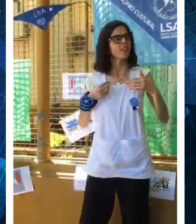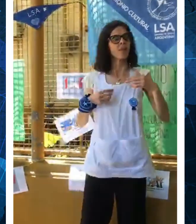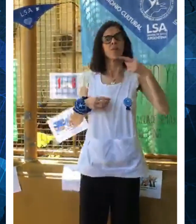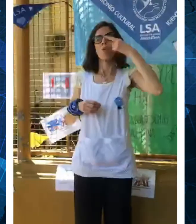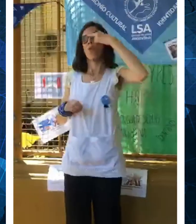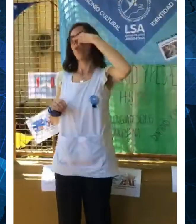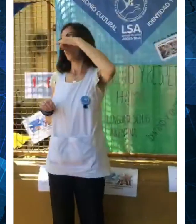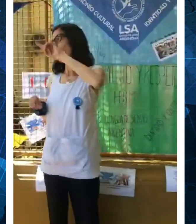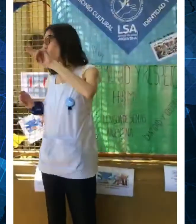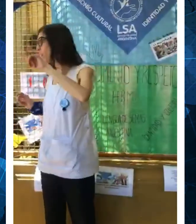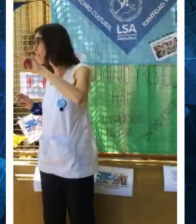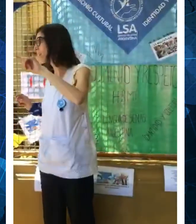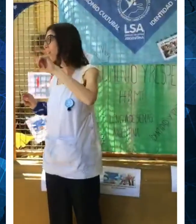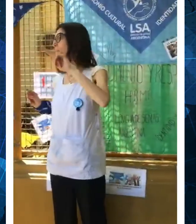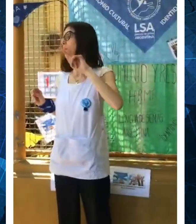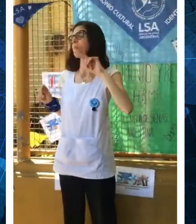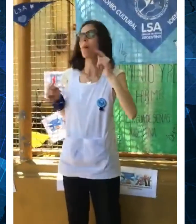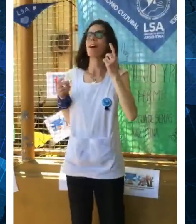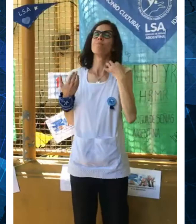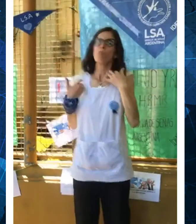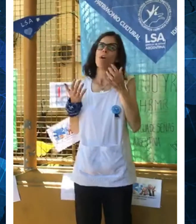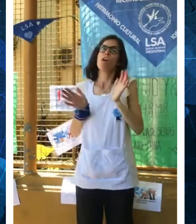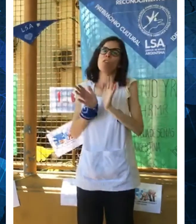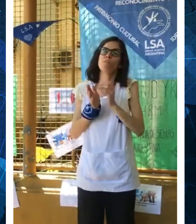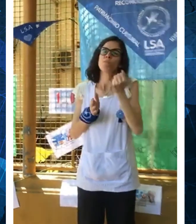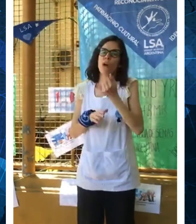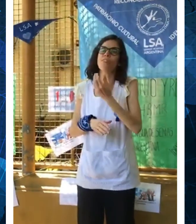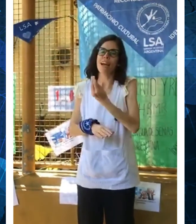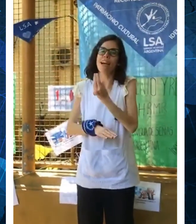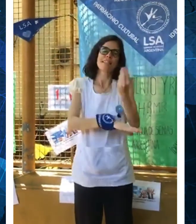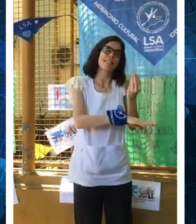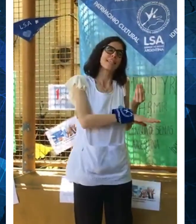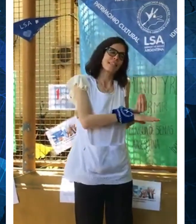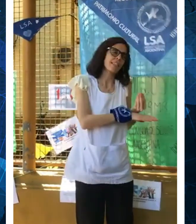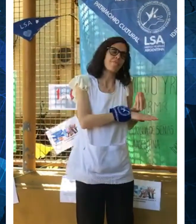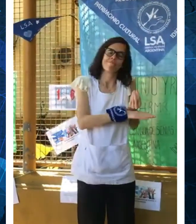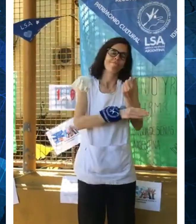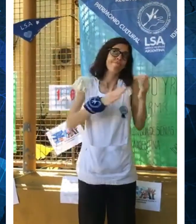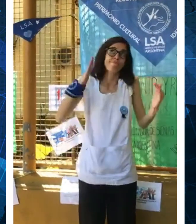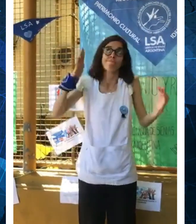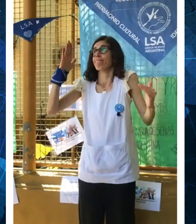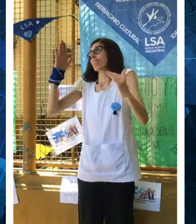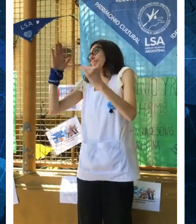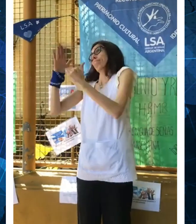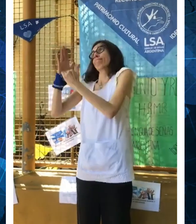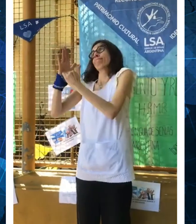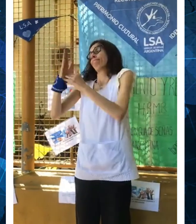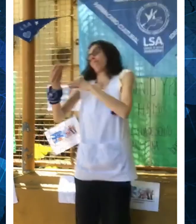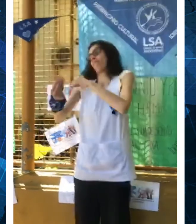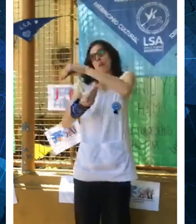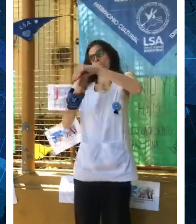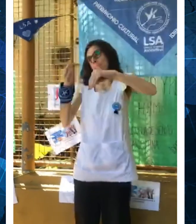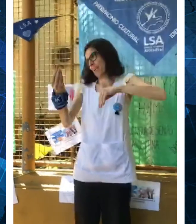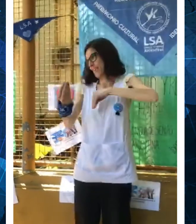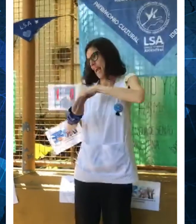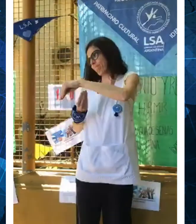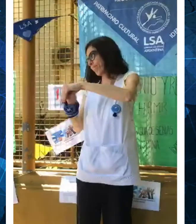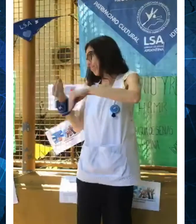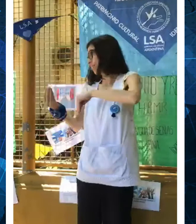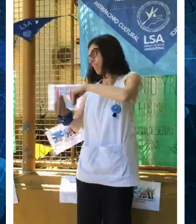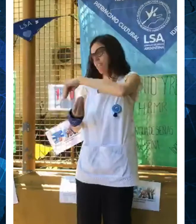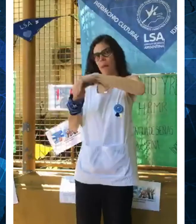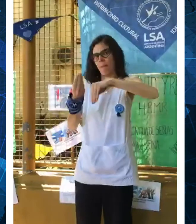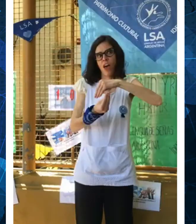Muchas gracias. Por último, nos parece muy importante que, y